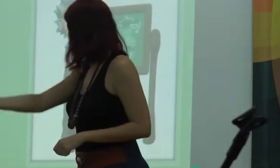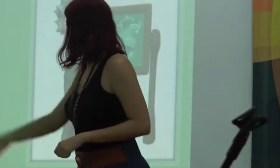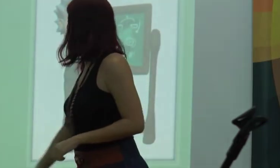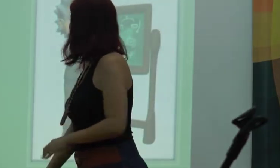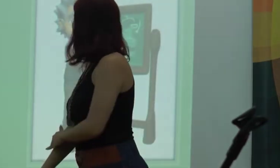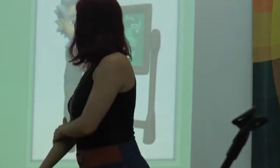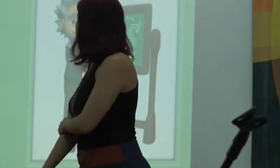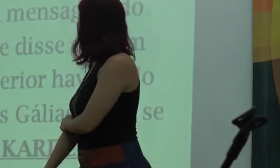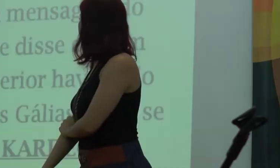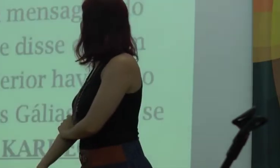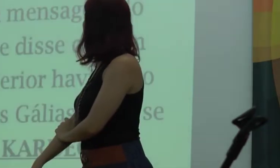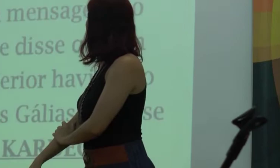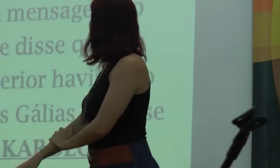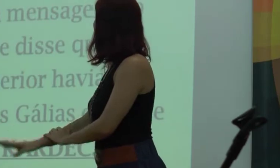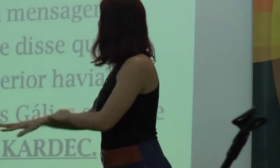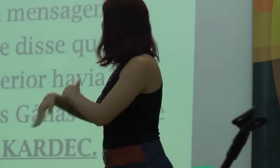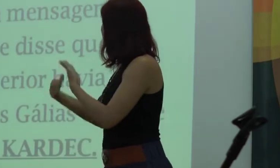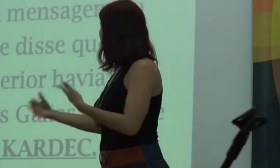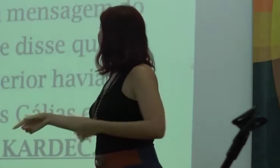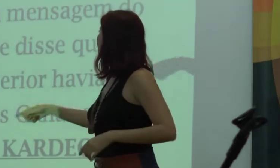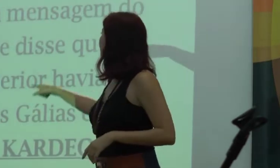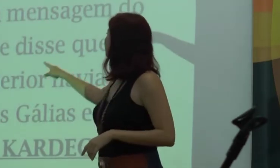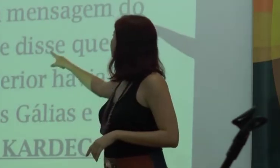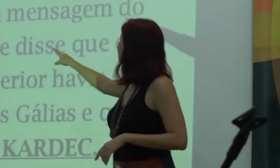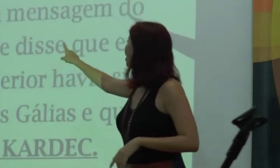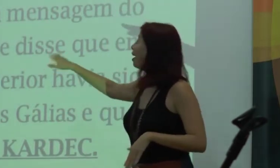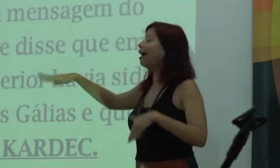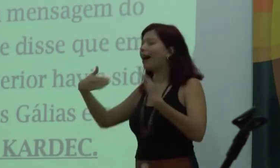só pesquisava.